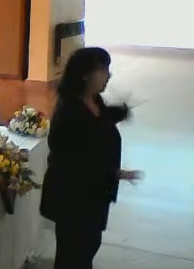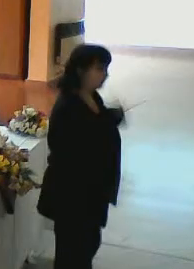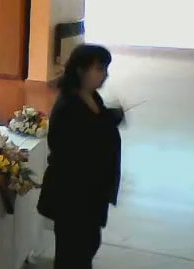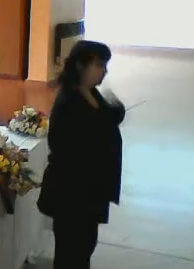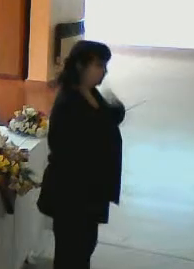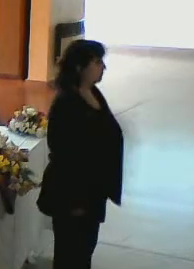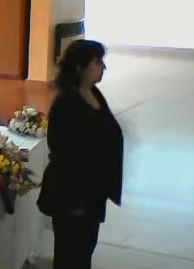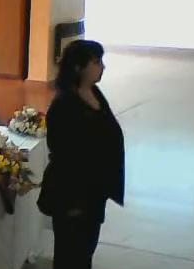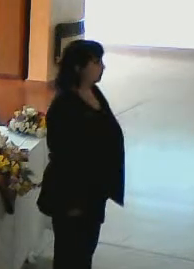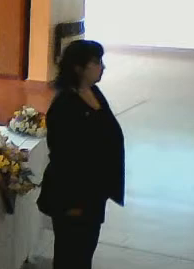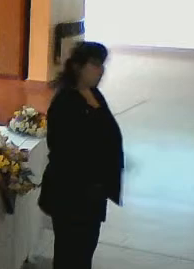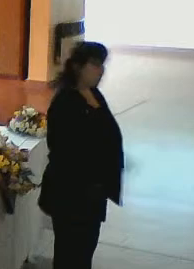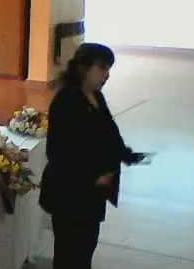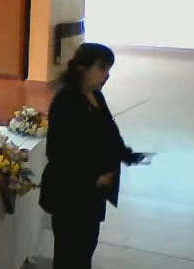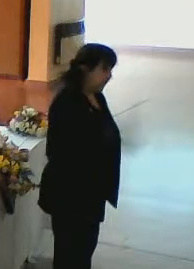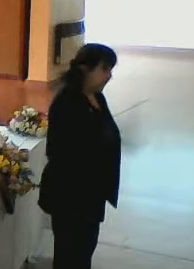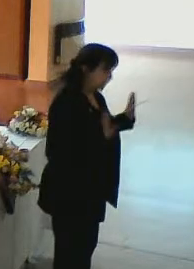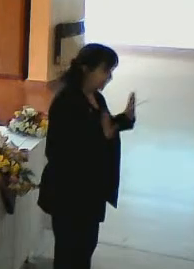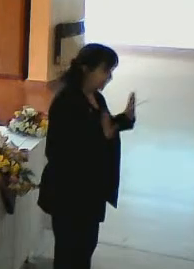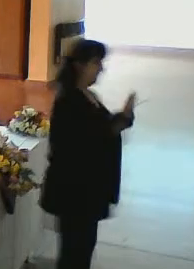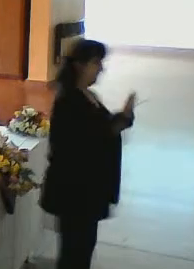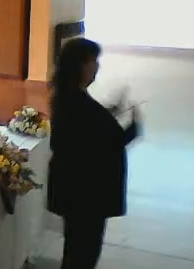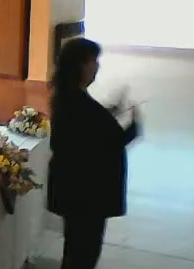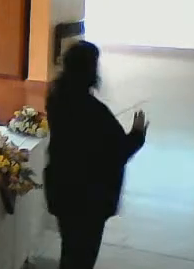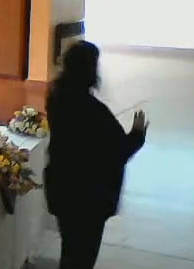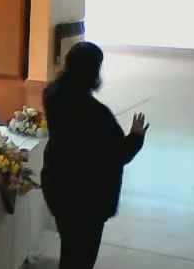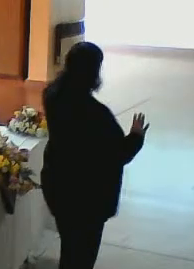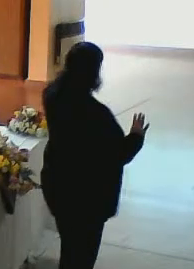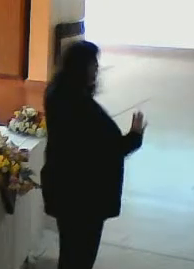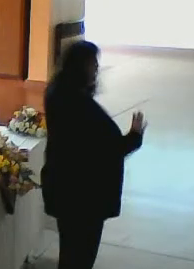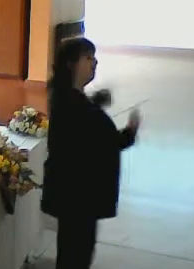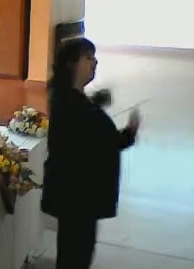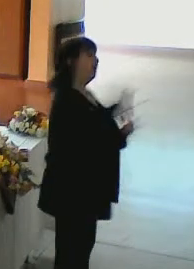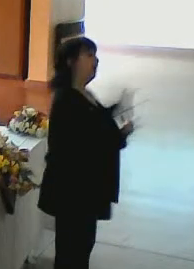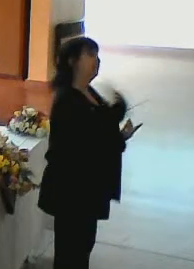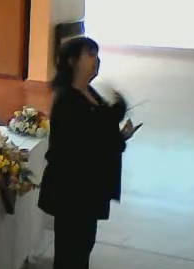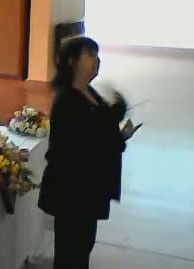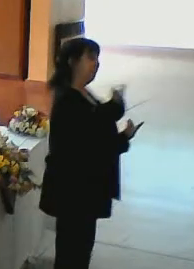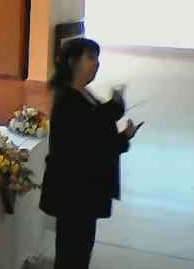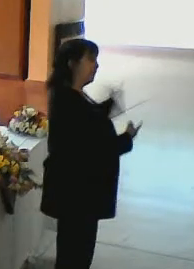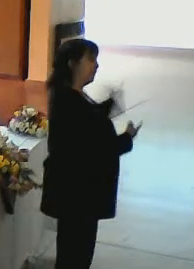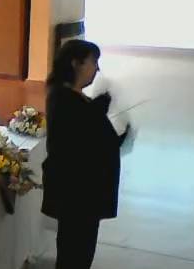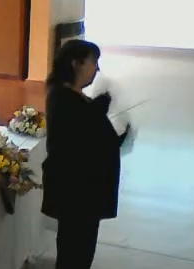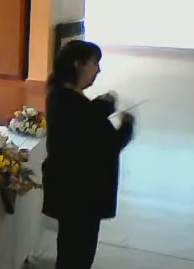motora, los papás como que se acuerdan más del área motora que de otras áreas.